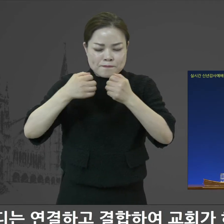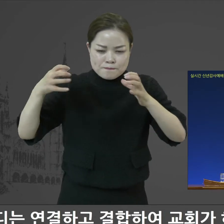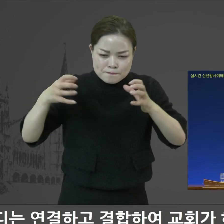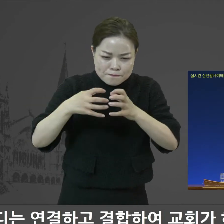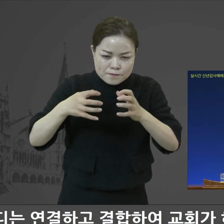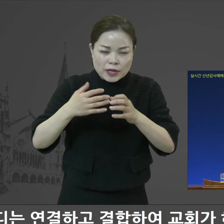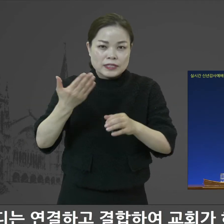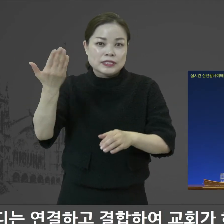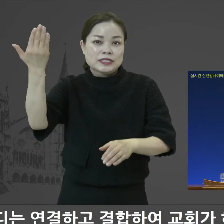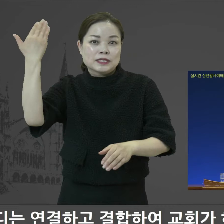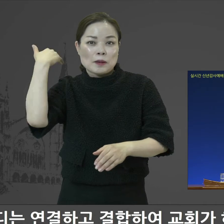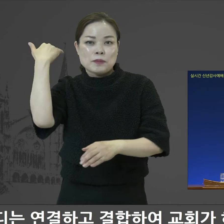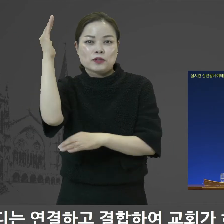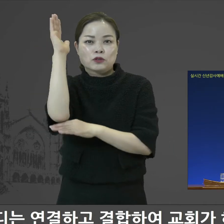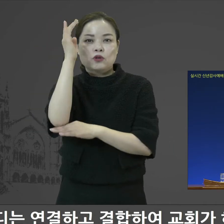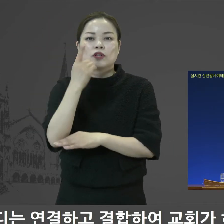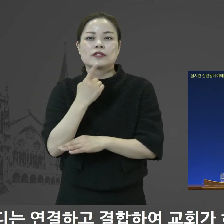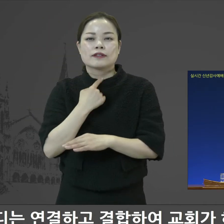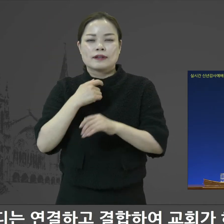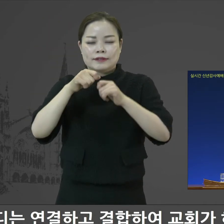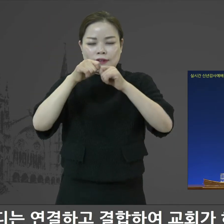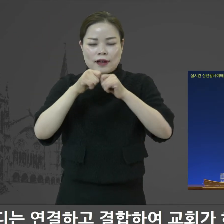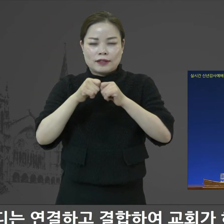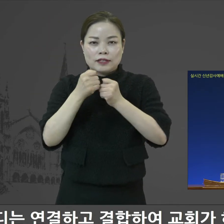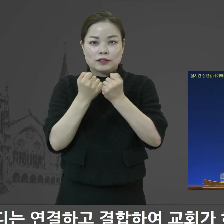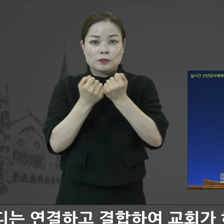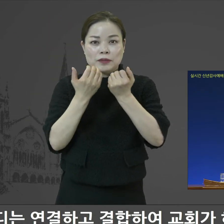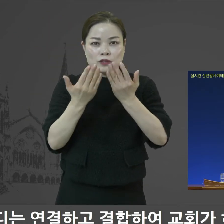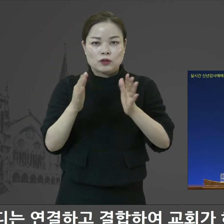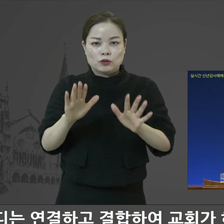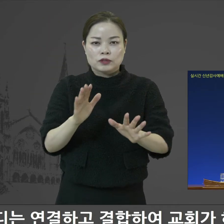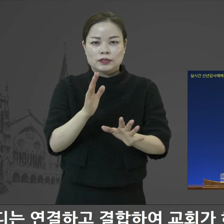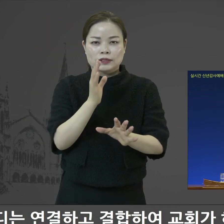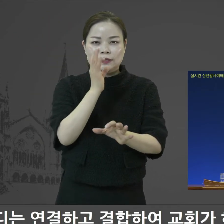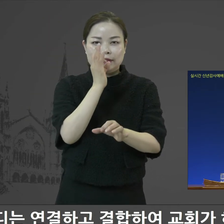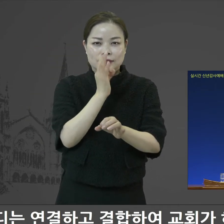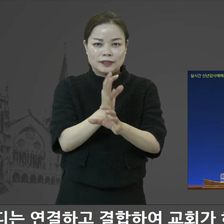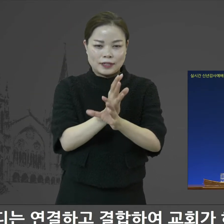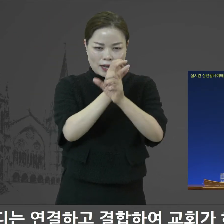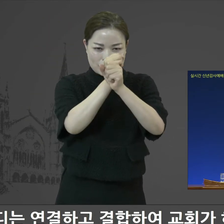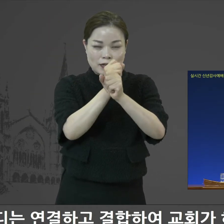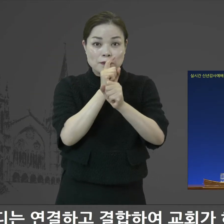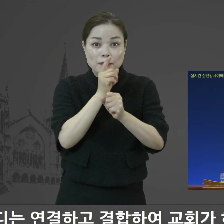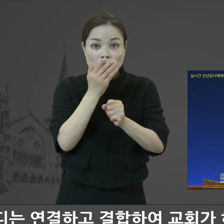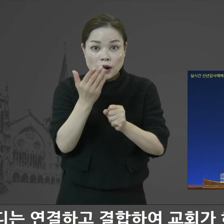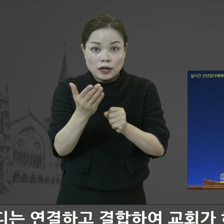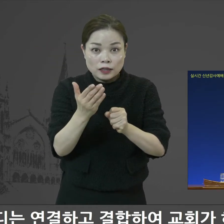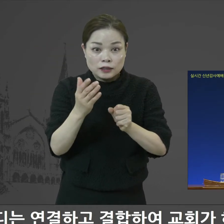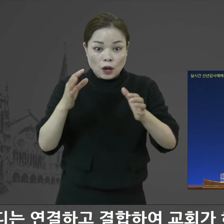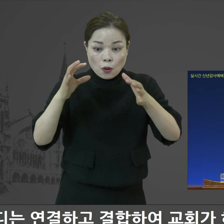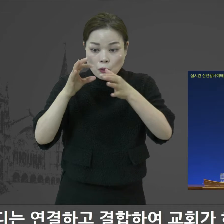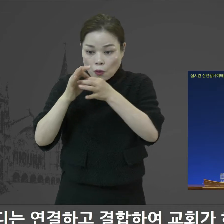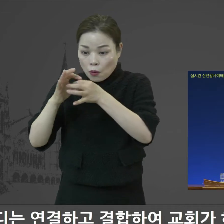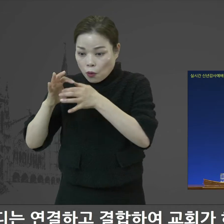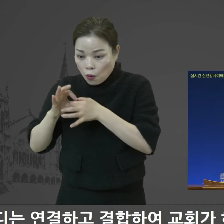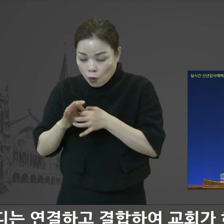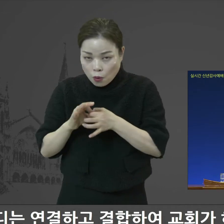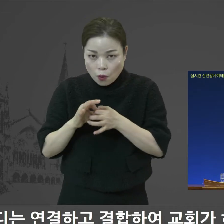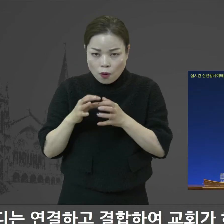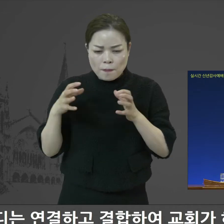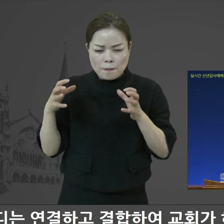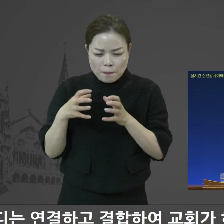9월 12일 설교 때 굉장히 자세히 설명했습니다. 오늘 아주 간략하게만 말씀드리면, 연결되고 결합되는 것은